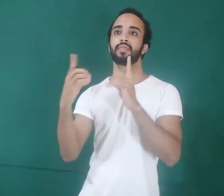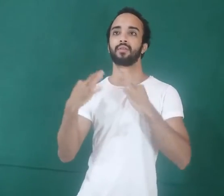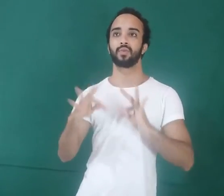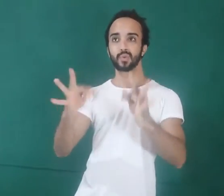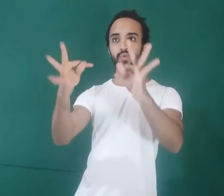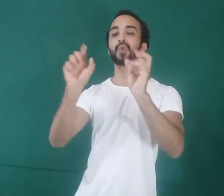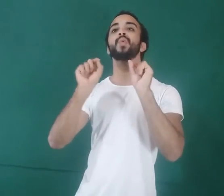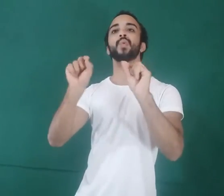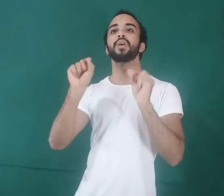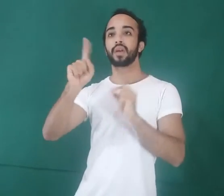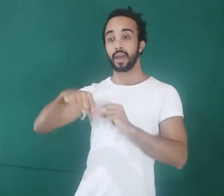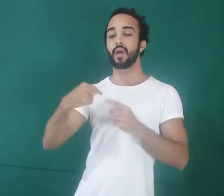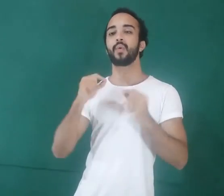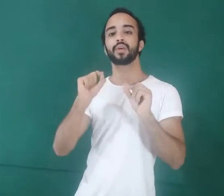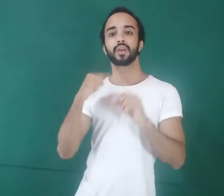é exatamente o que a gente viu nos filmes